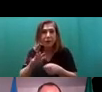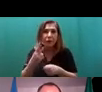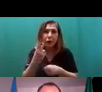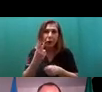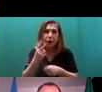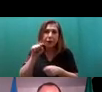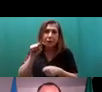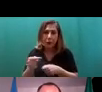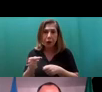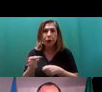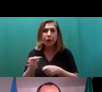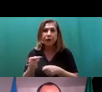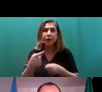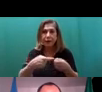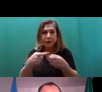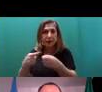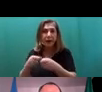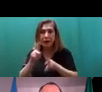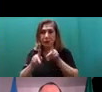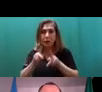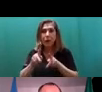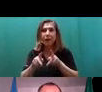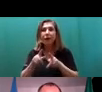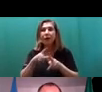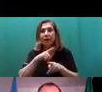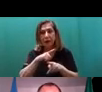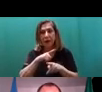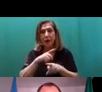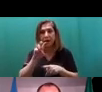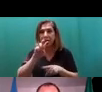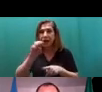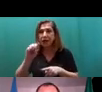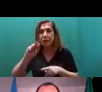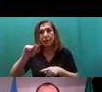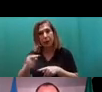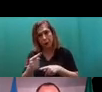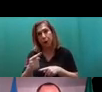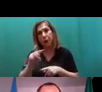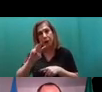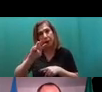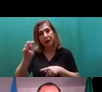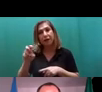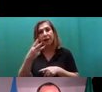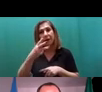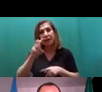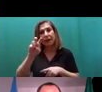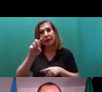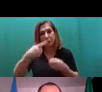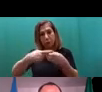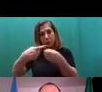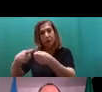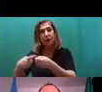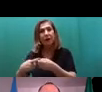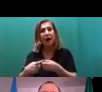cidades com populações entre 20 mil e 500 mil habitantes. e apenas 35 municípios com populações